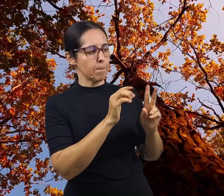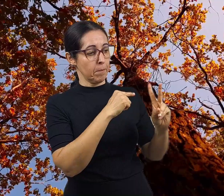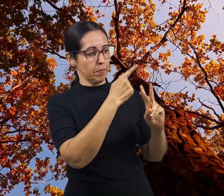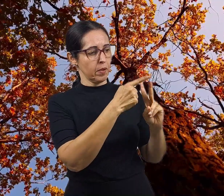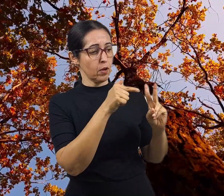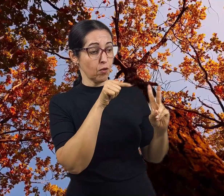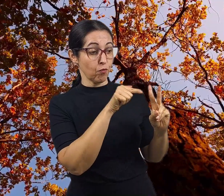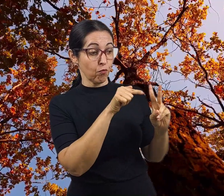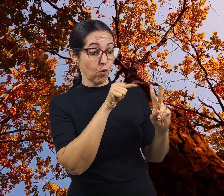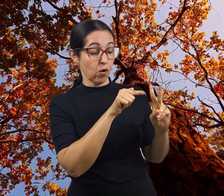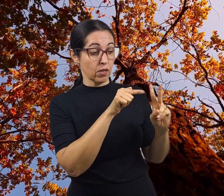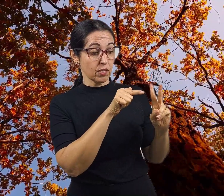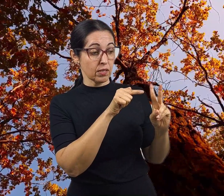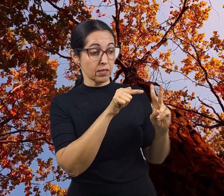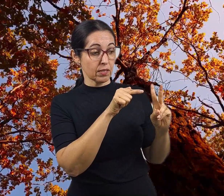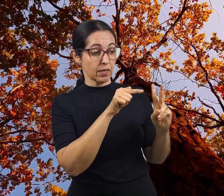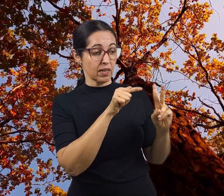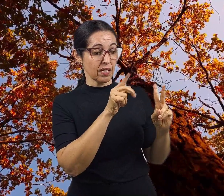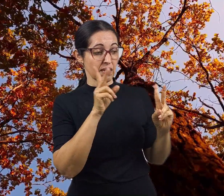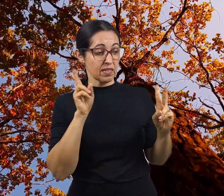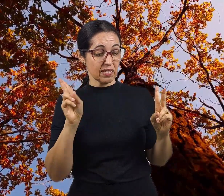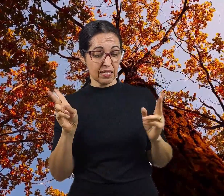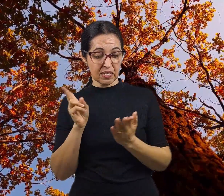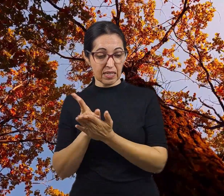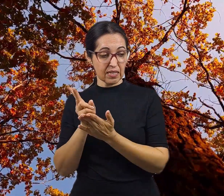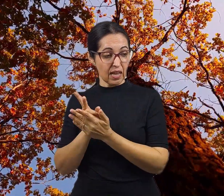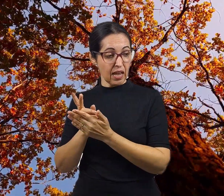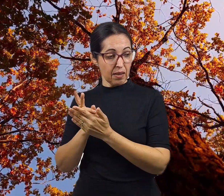quero vindo à minha casa, recebendo uma bênção e indo embora.